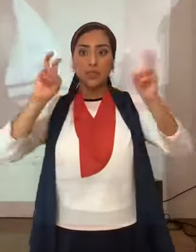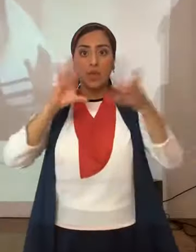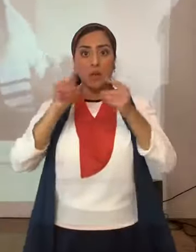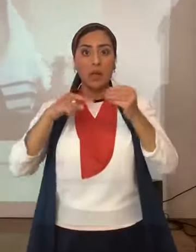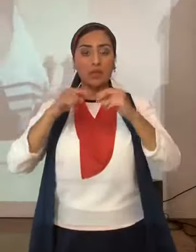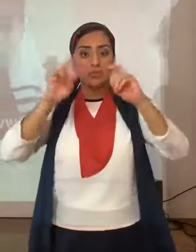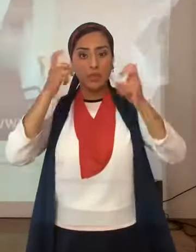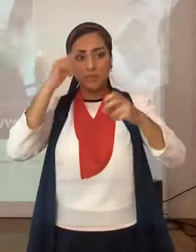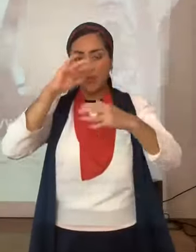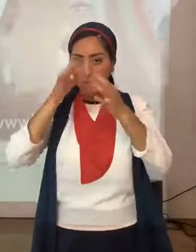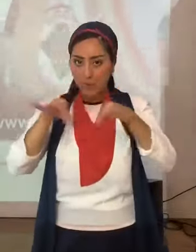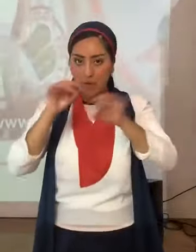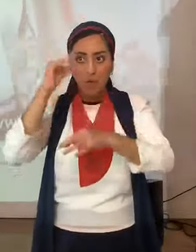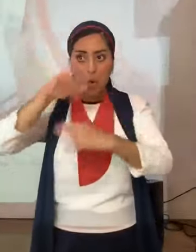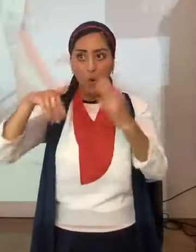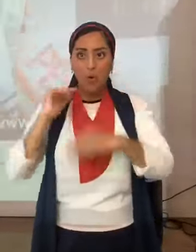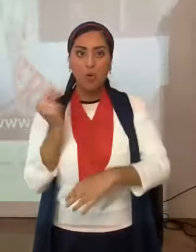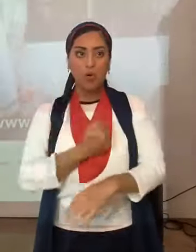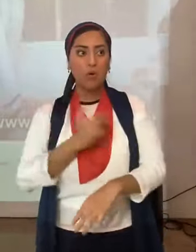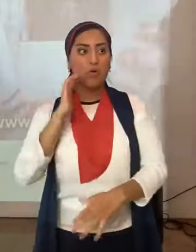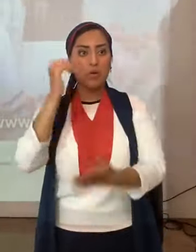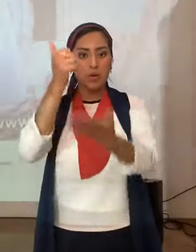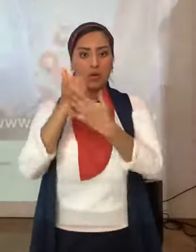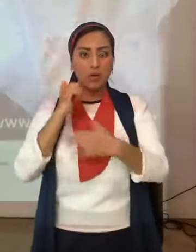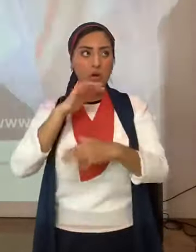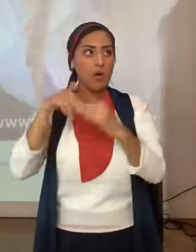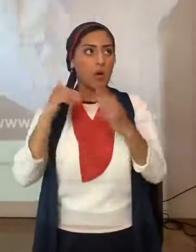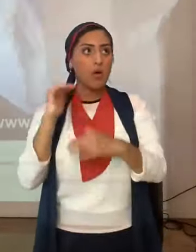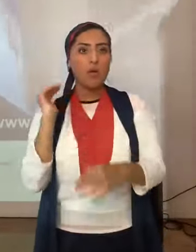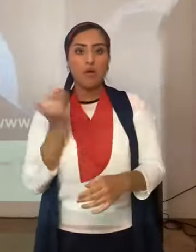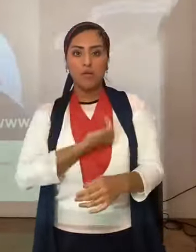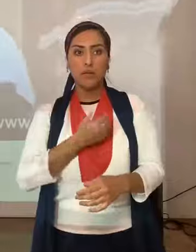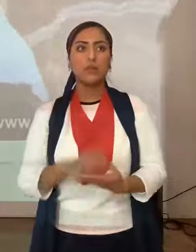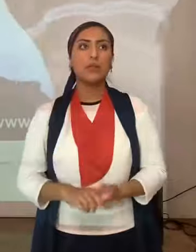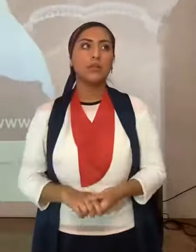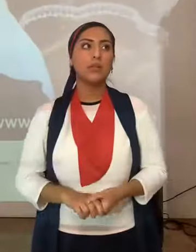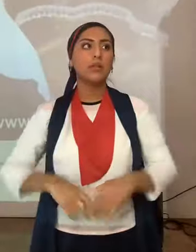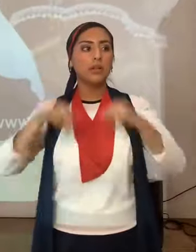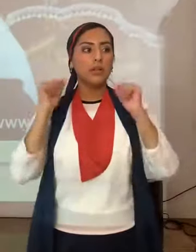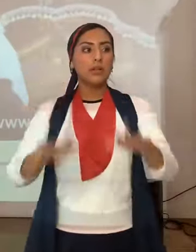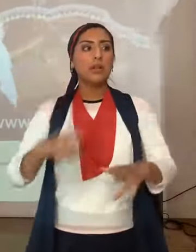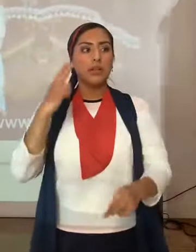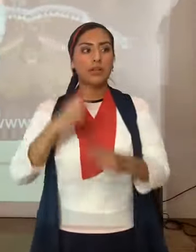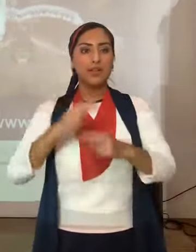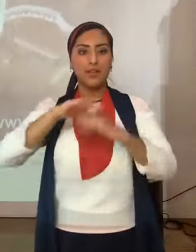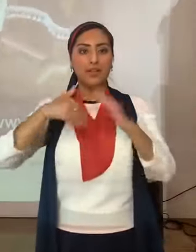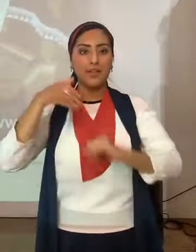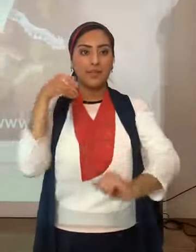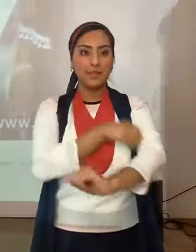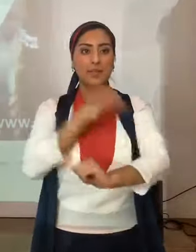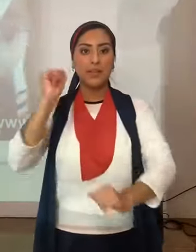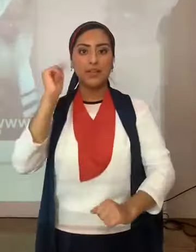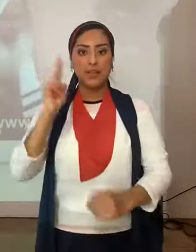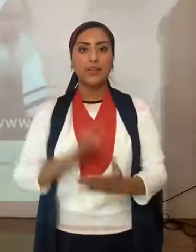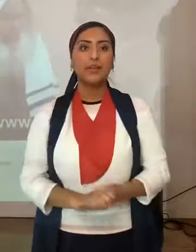a todos. Nos va a bendecir a todos, absolutamente a todos. Bendito es el nombre del Todopoderoso